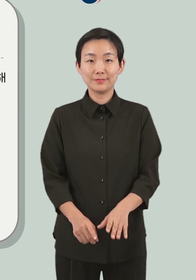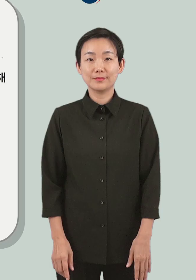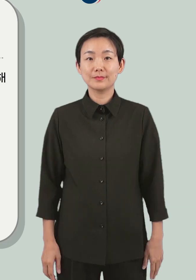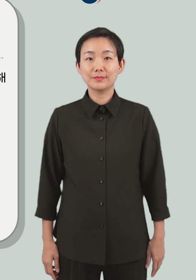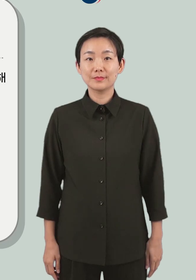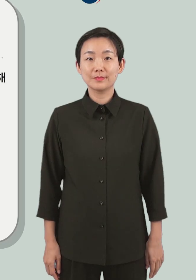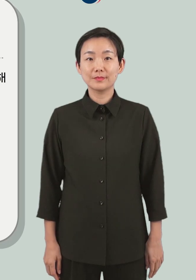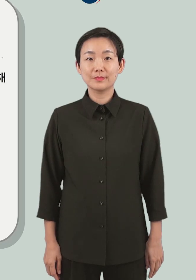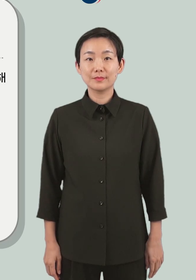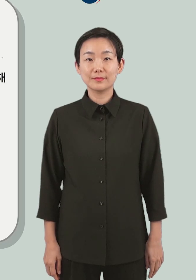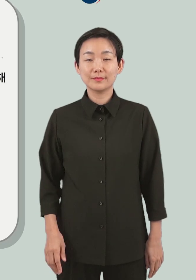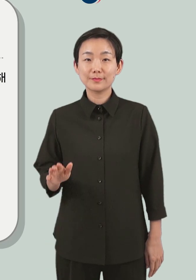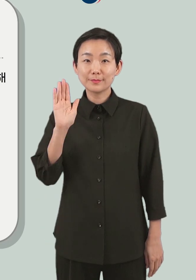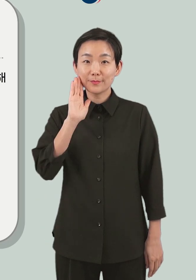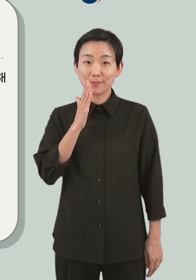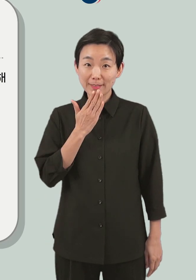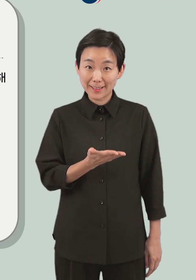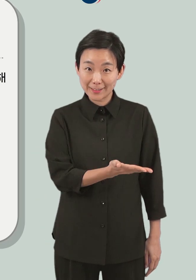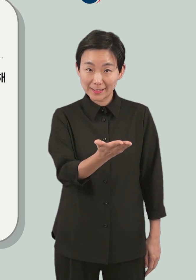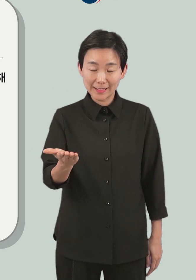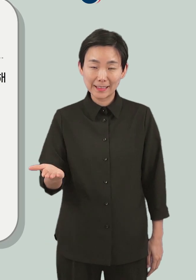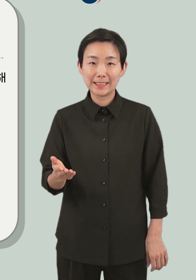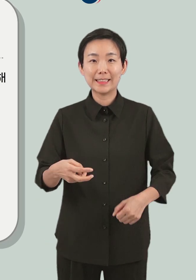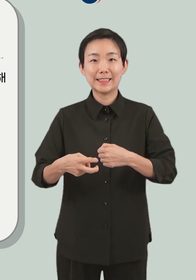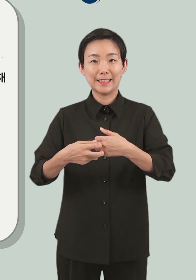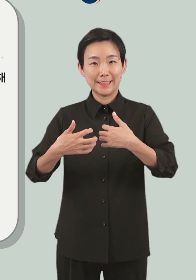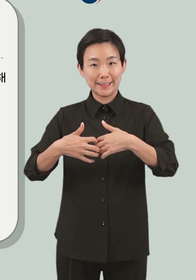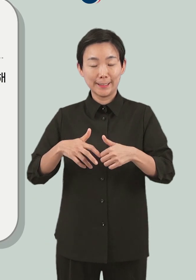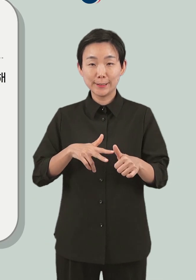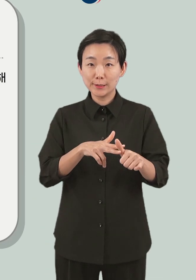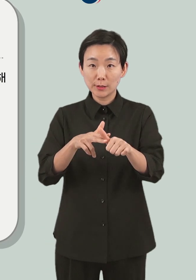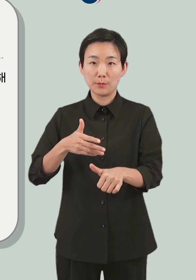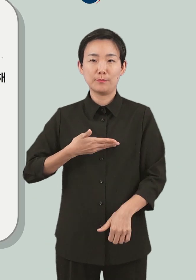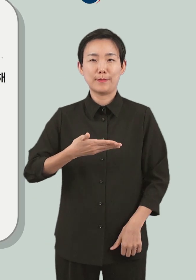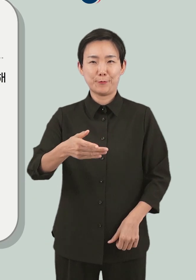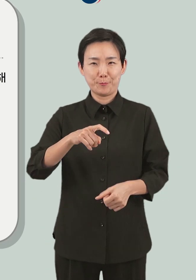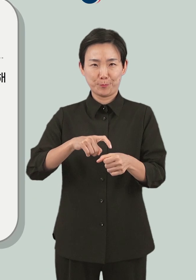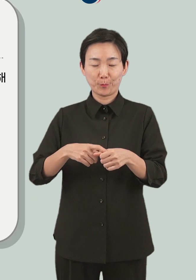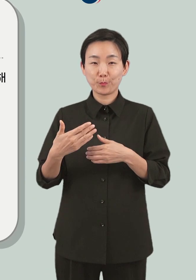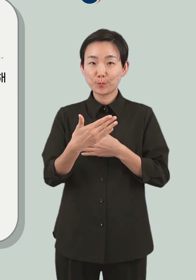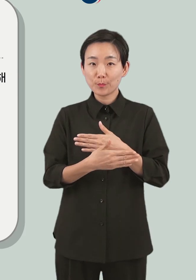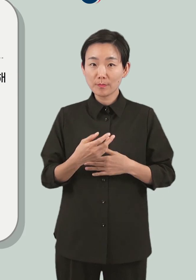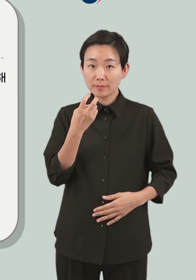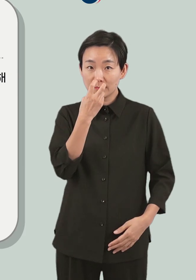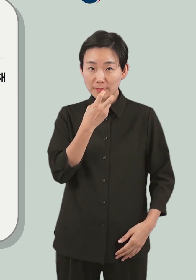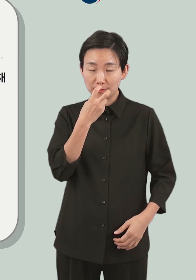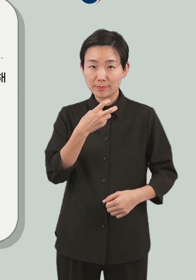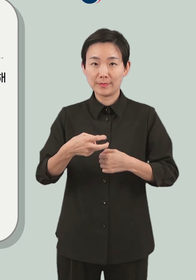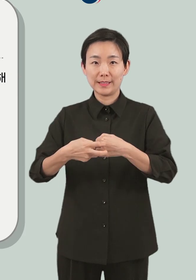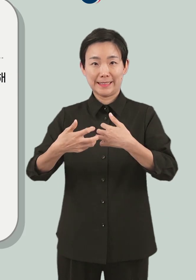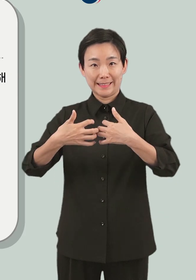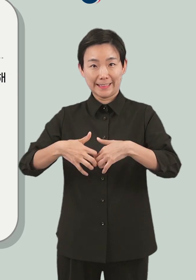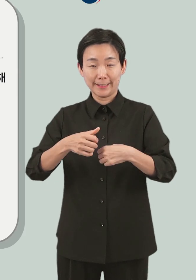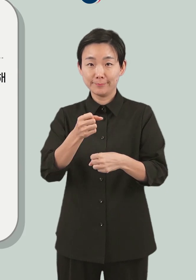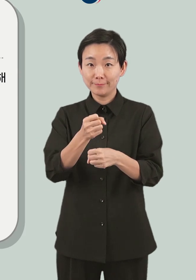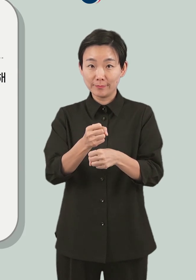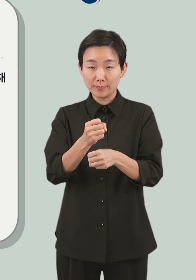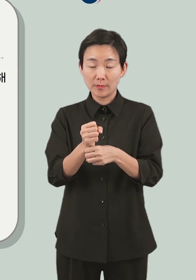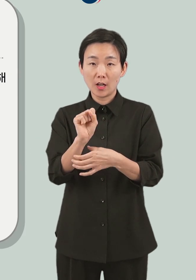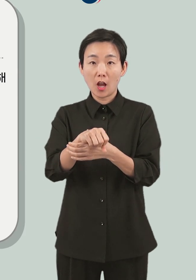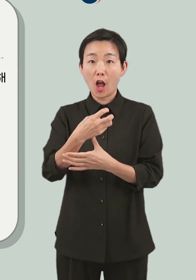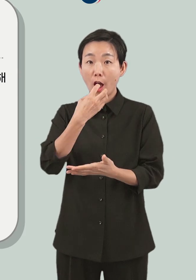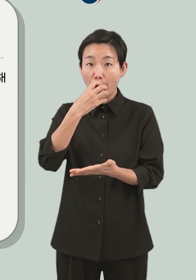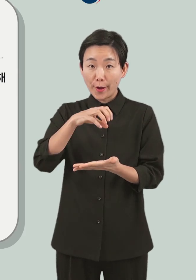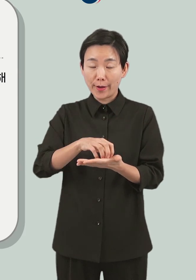주의! 지금부터 안내해드리는 의료기기 정보는 장애인의 이해를 돕기 위해 체외진단 의료기기 제조,